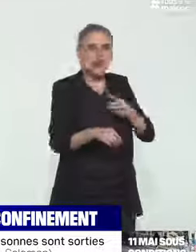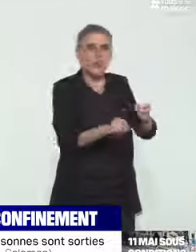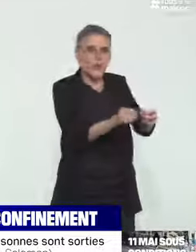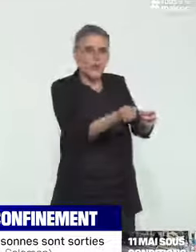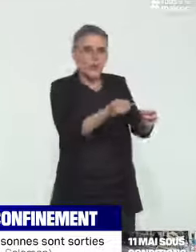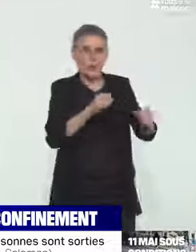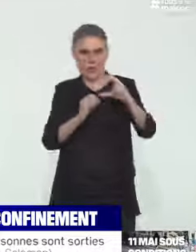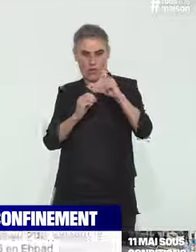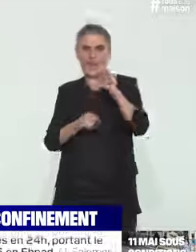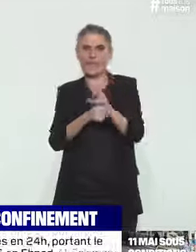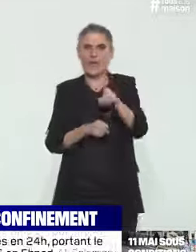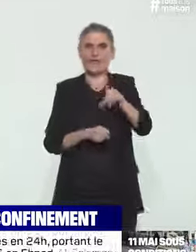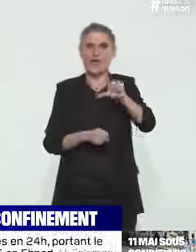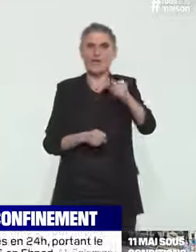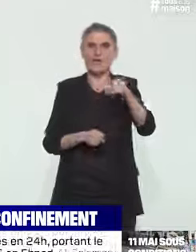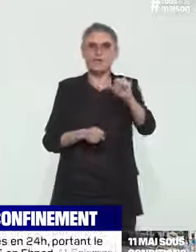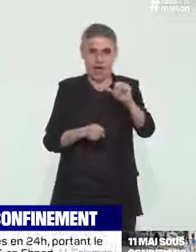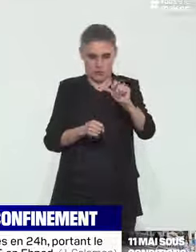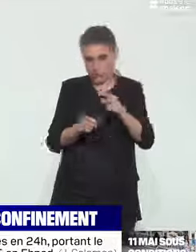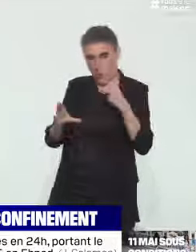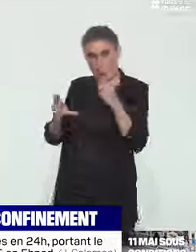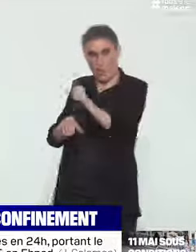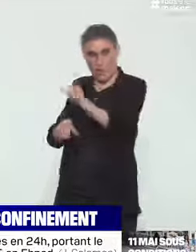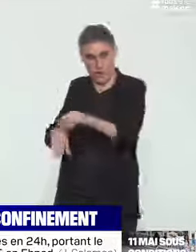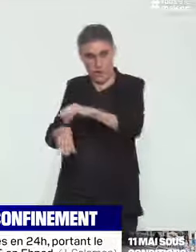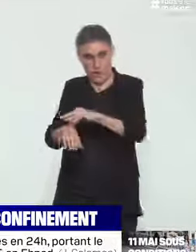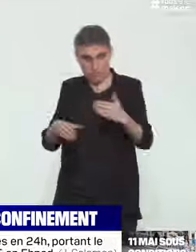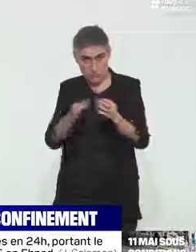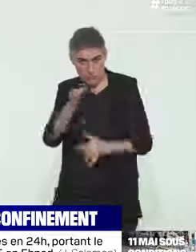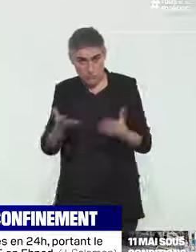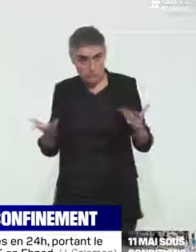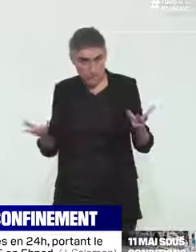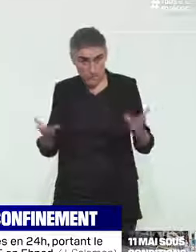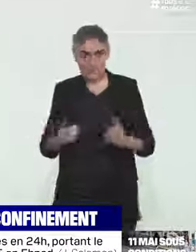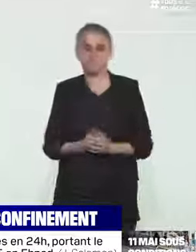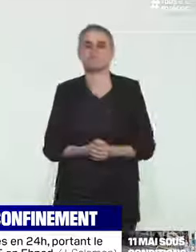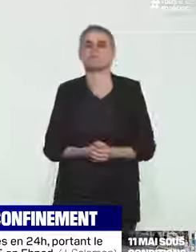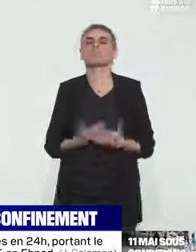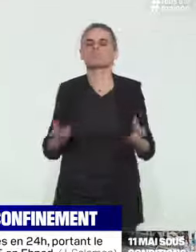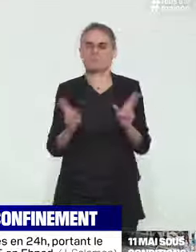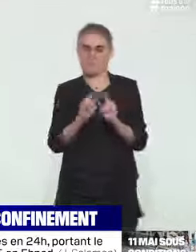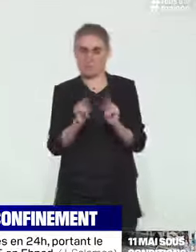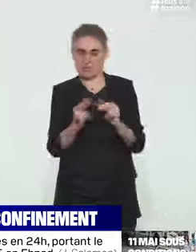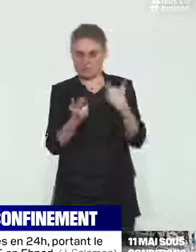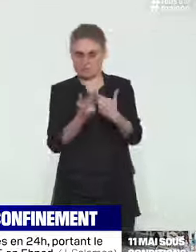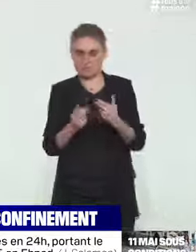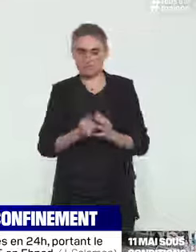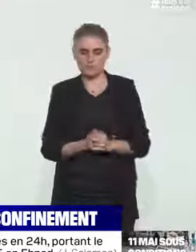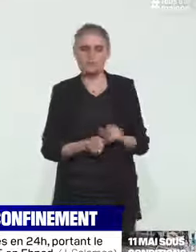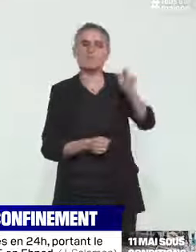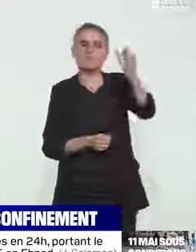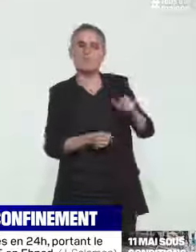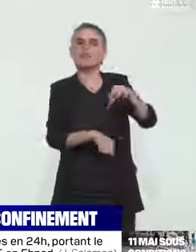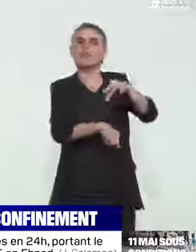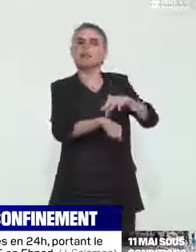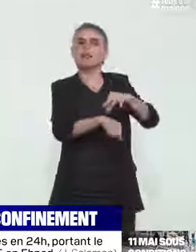Alors, la plasmathérapie, pour expliquer, c'est plutôt l'utilisation du plasma de patients convalescents, de patients infectés par le